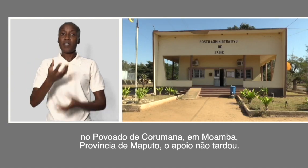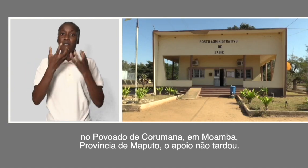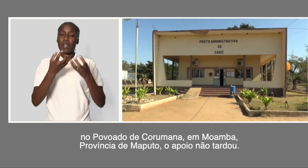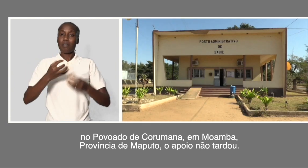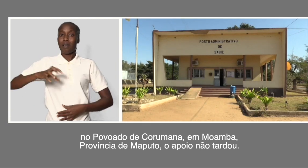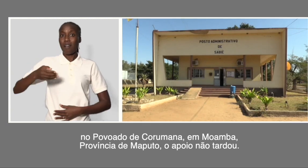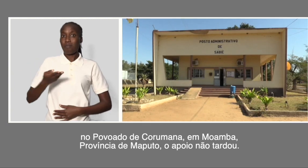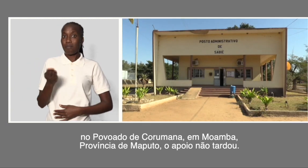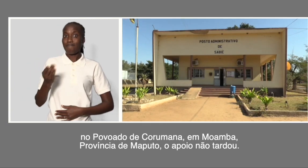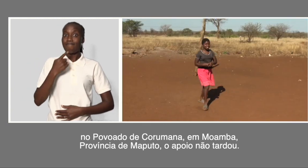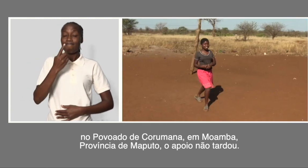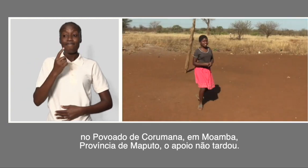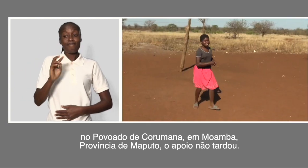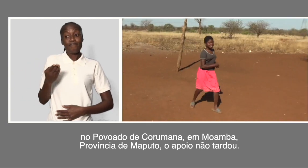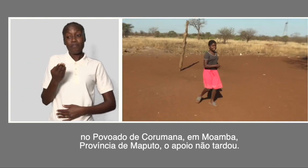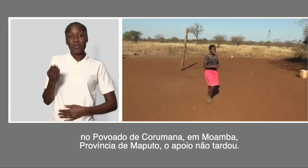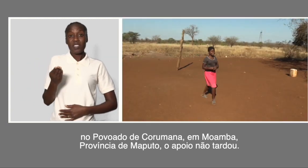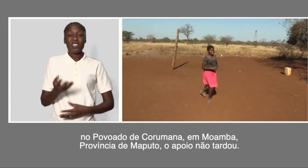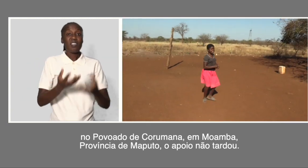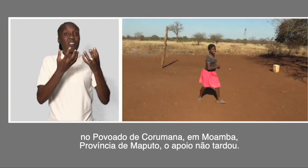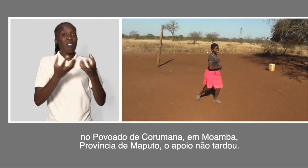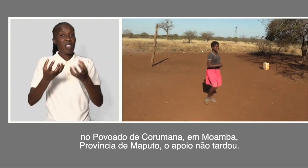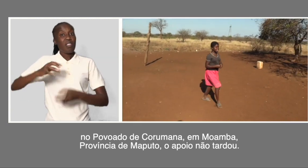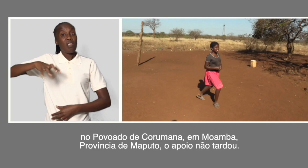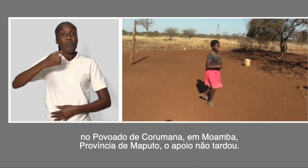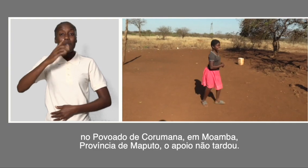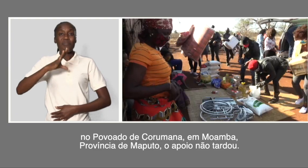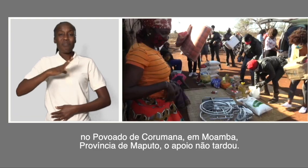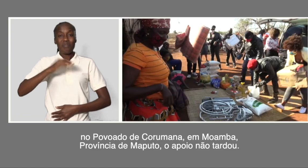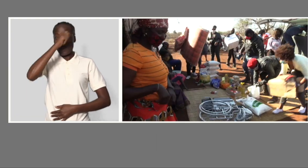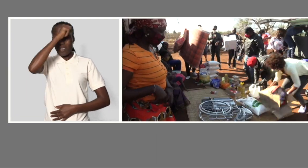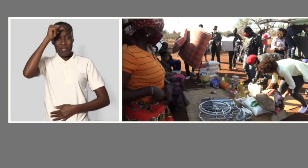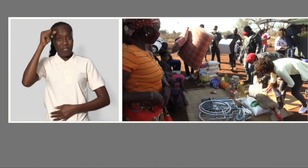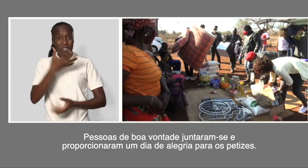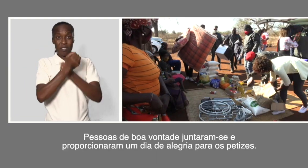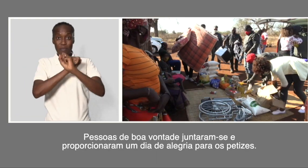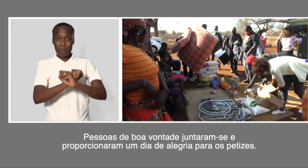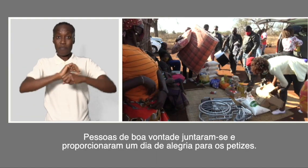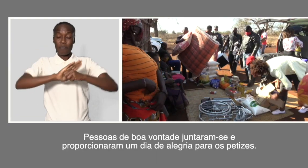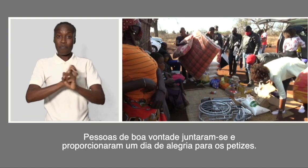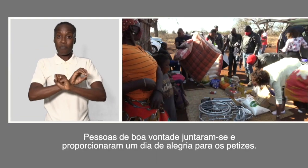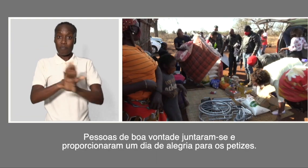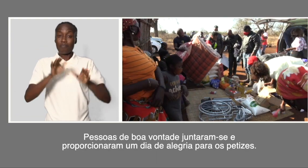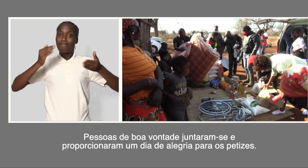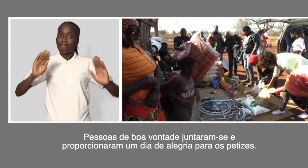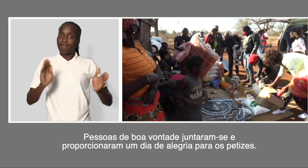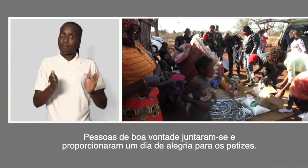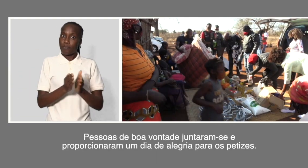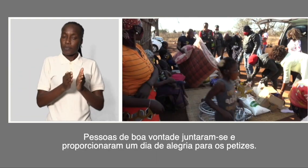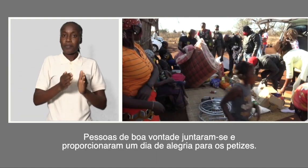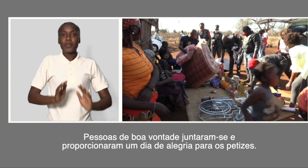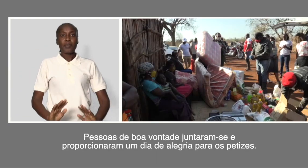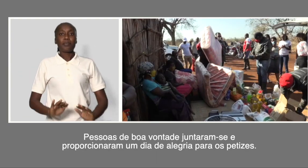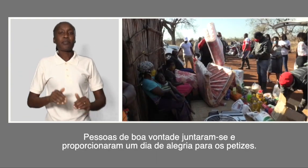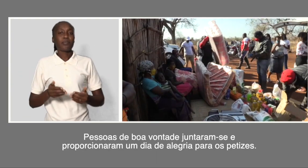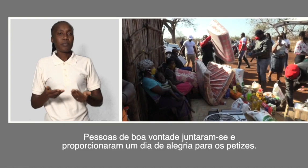Curumana, em Moamba, na província de Maputo, o apoio não tardou. Pessoas de boa vontade juntaram e proporcionaram